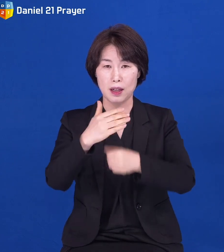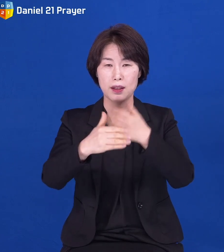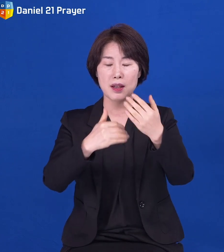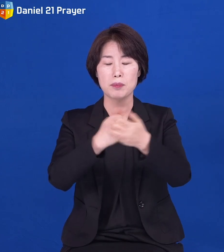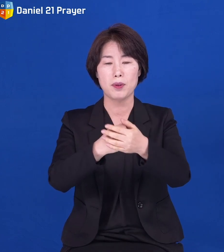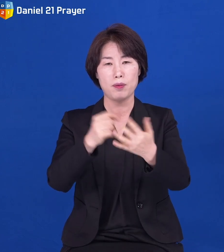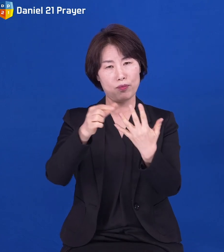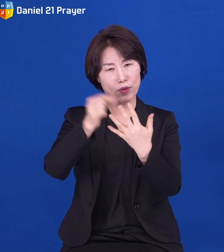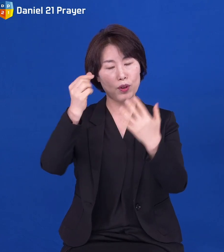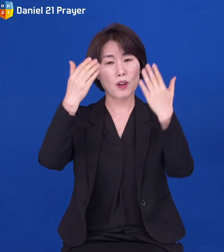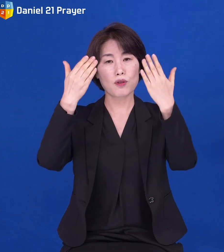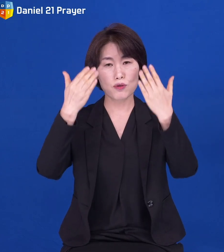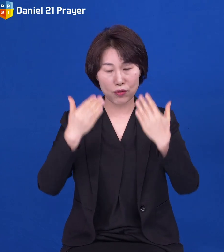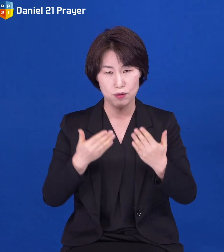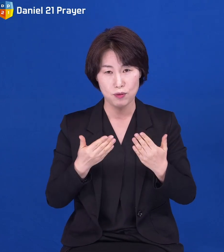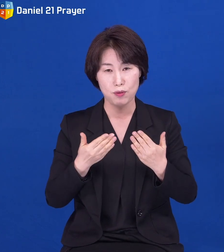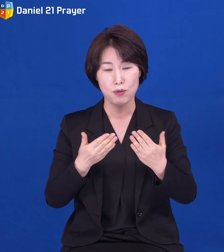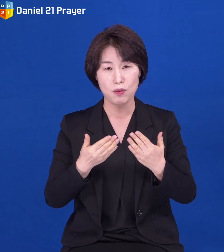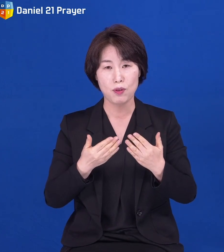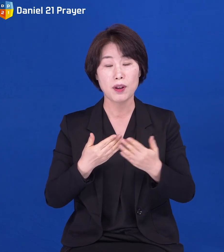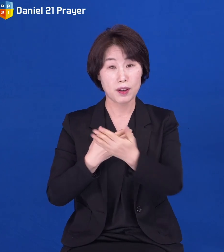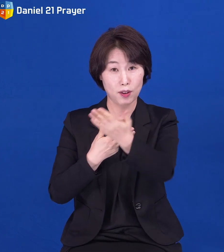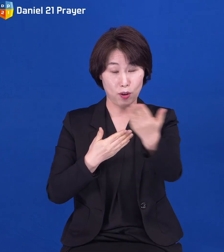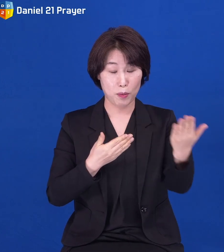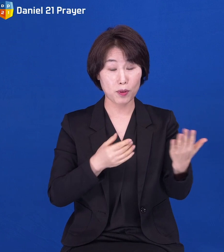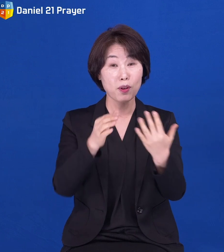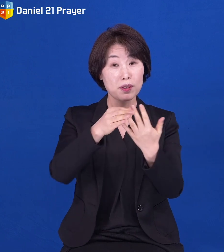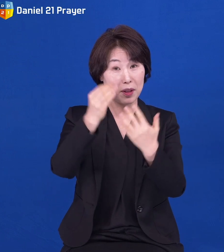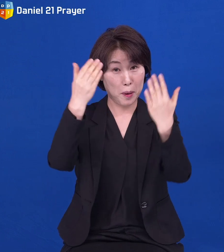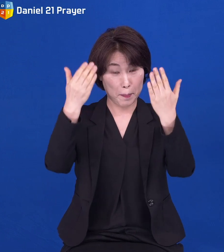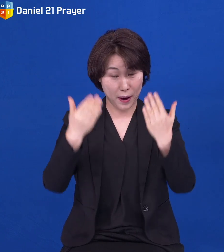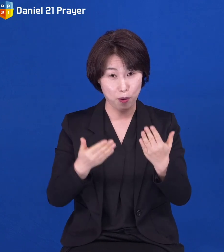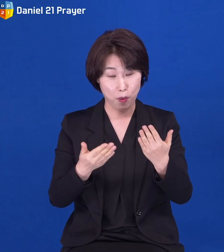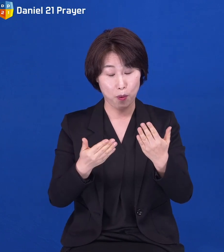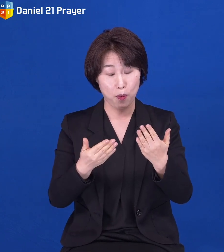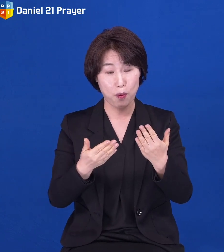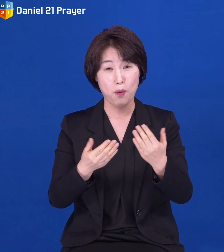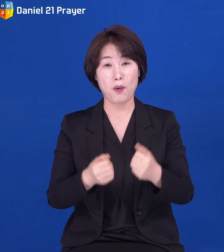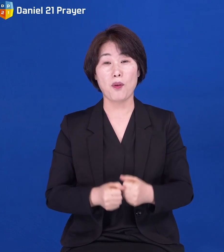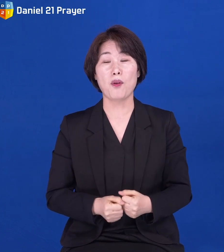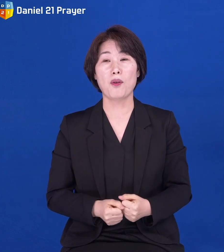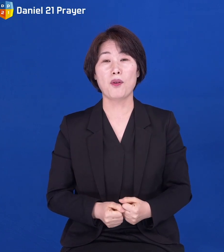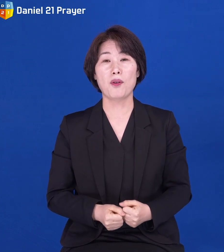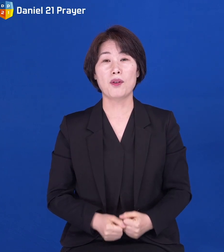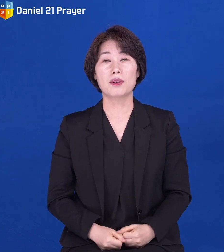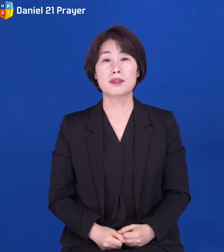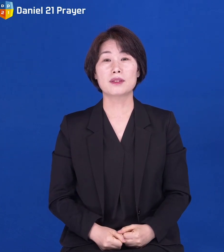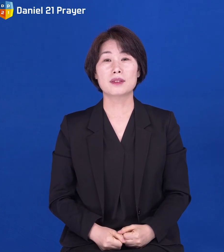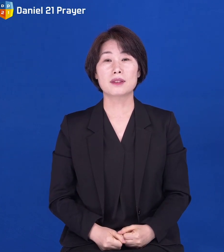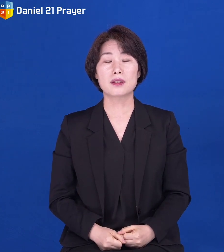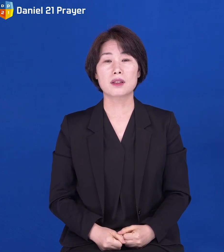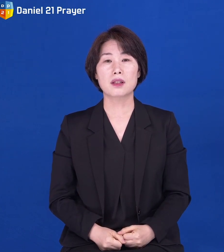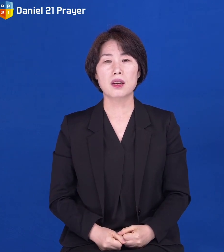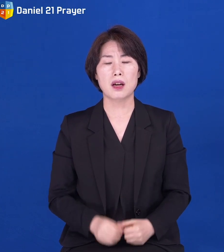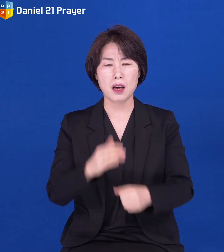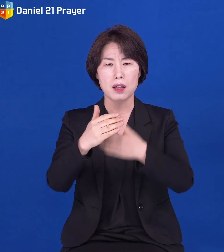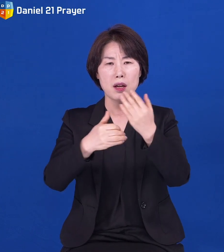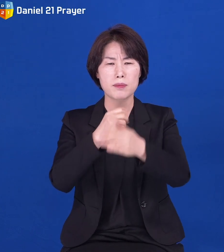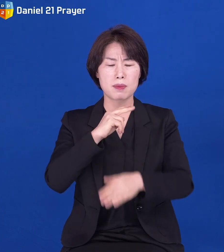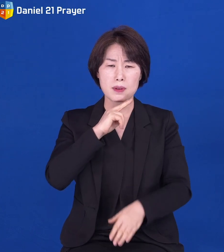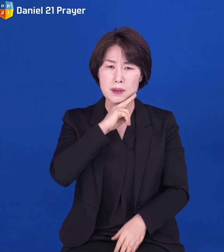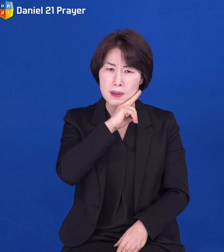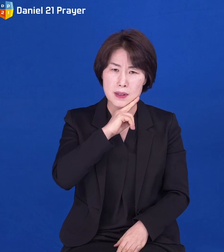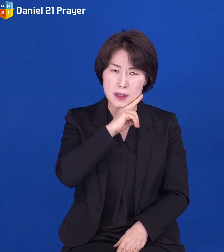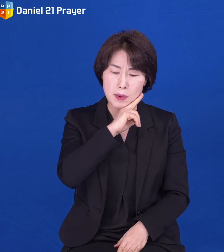되는 거고 여러분들도 선택 받으신 거고 많은 분들이 선택 받으실 수 있는데 그거를 의심하고 그냥